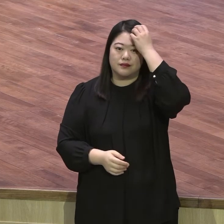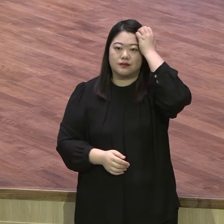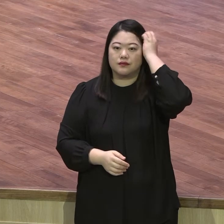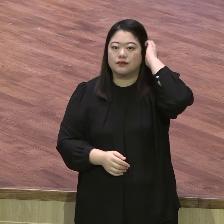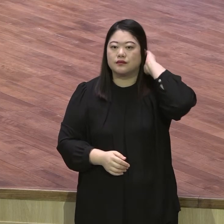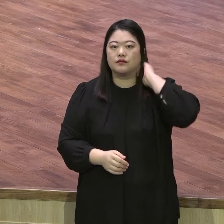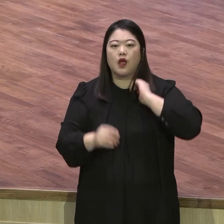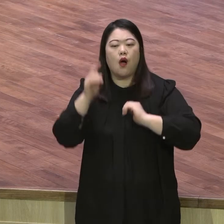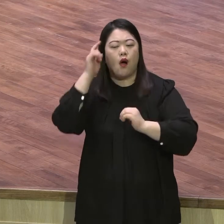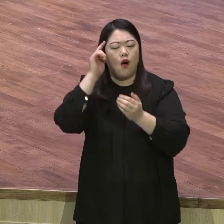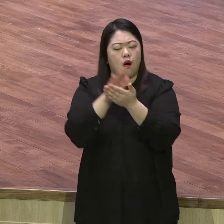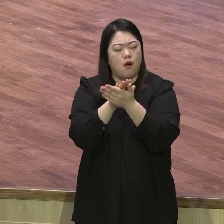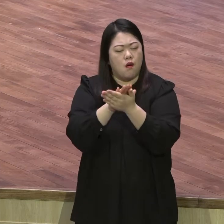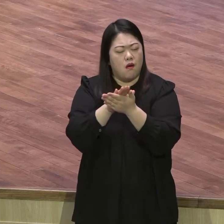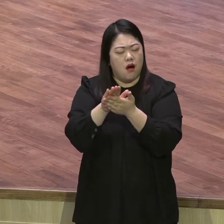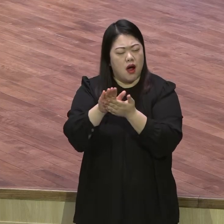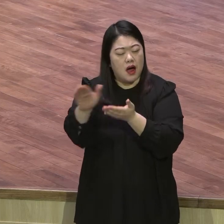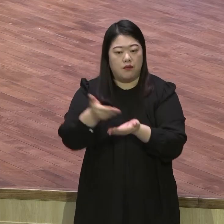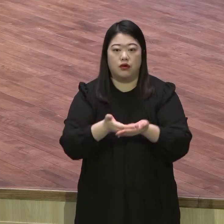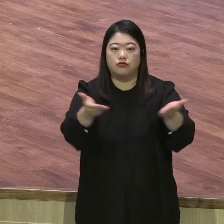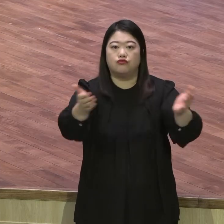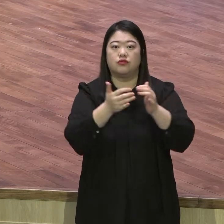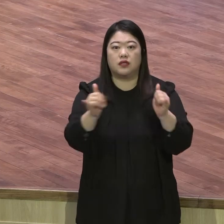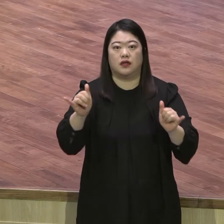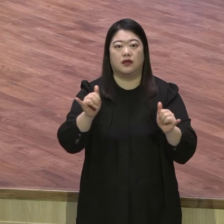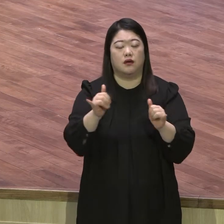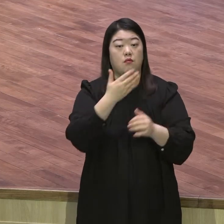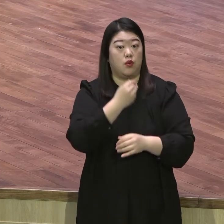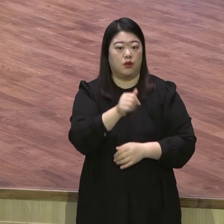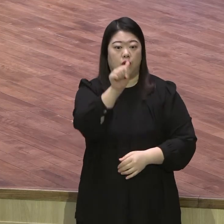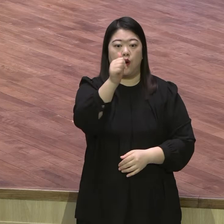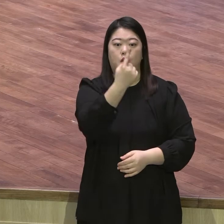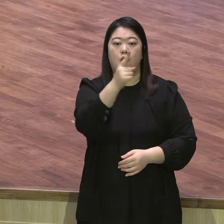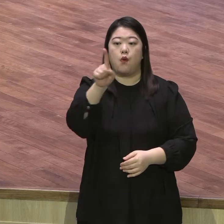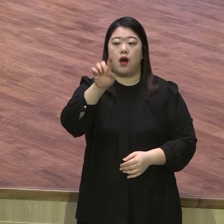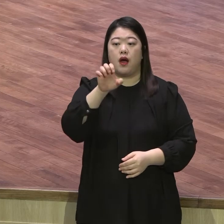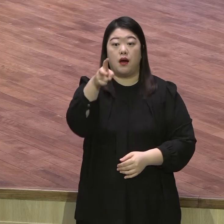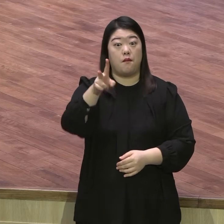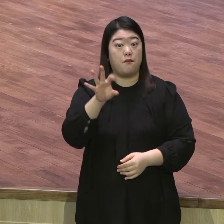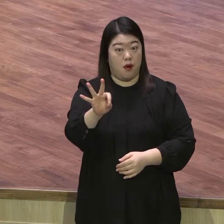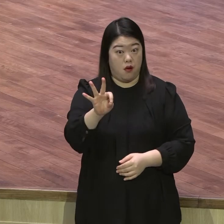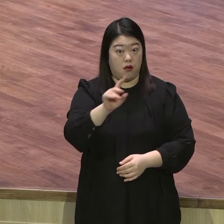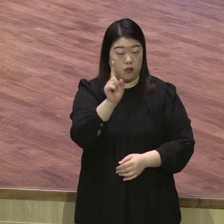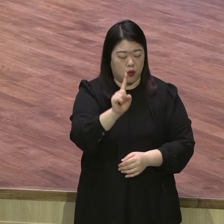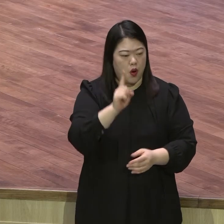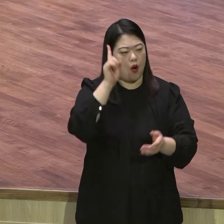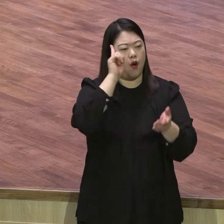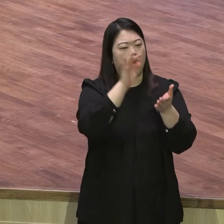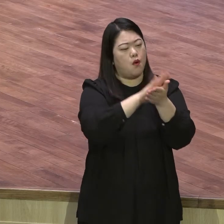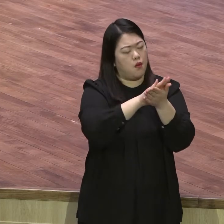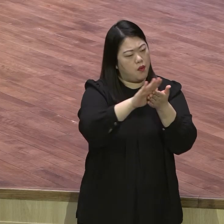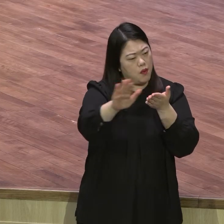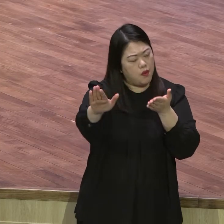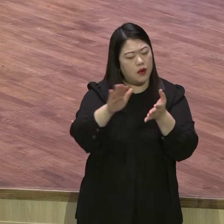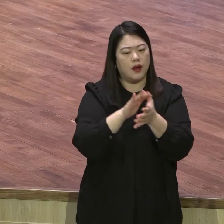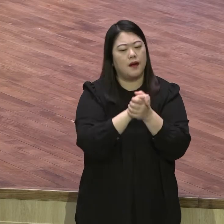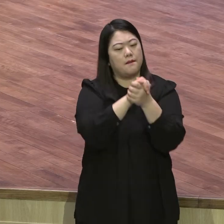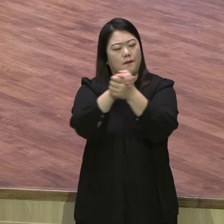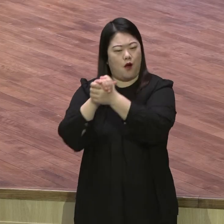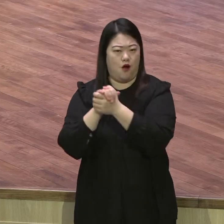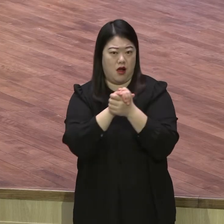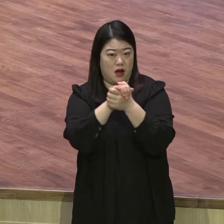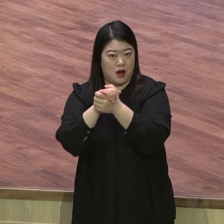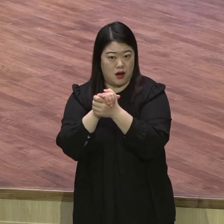화평하게 하는 자의 복. 화평이라는 말은 화목 또는 평강이라고 번역할 수 있어요.